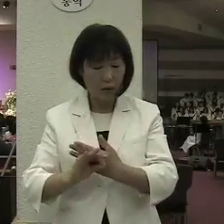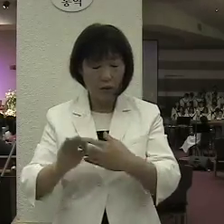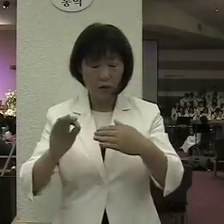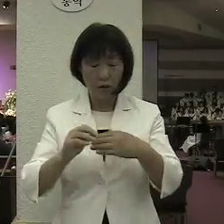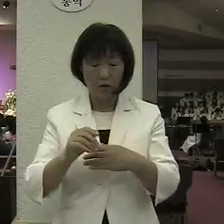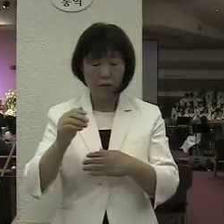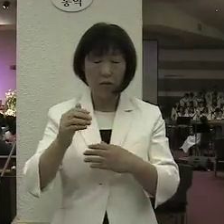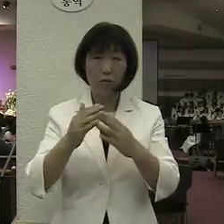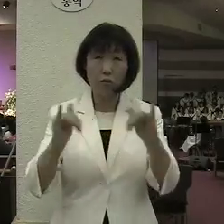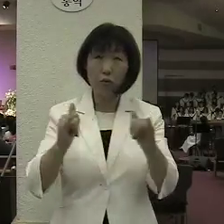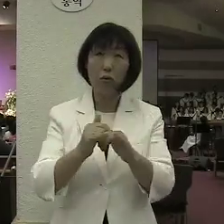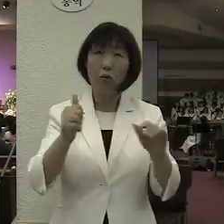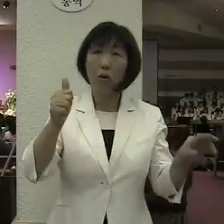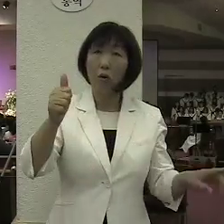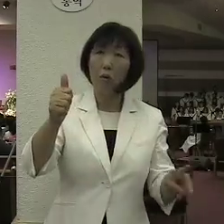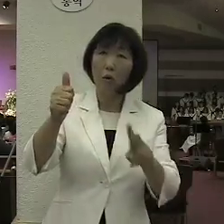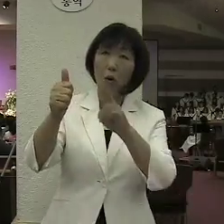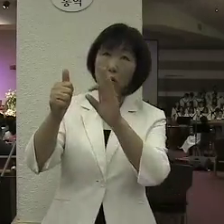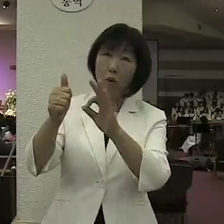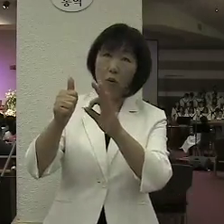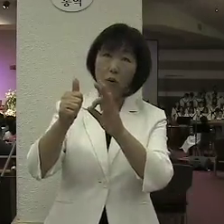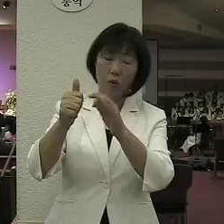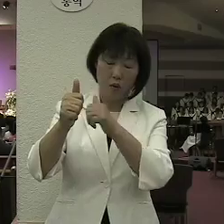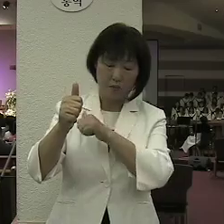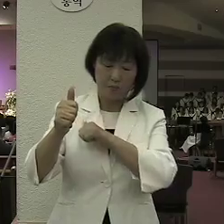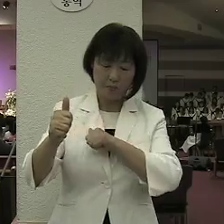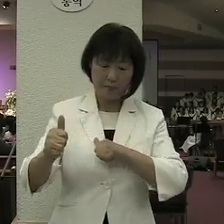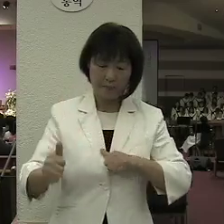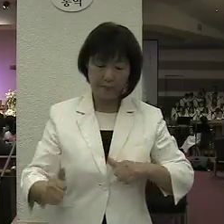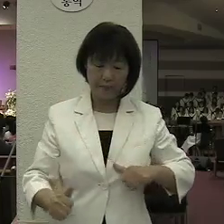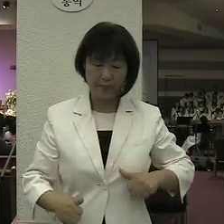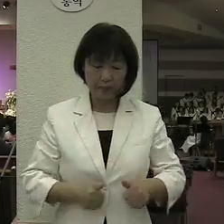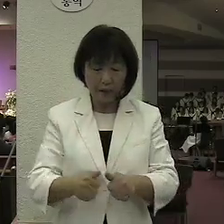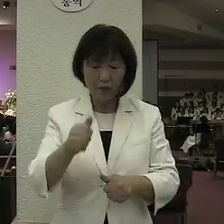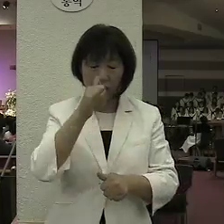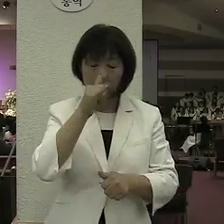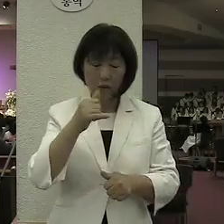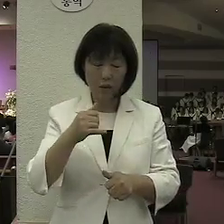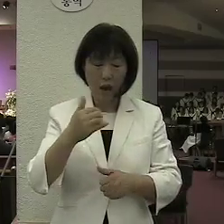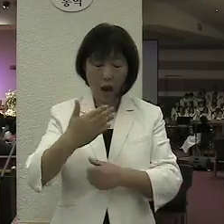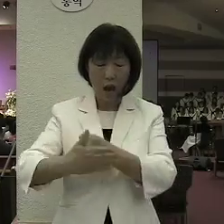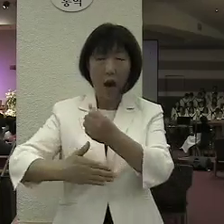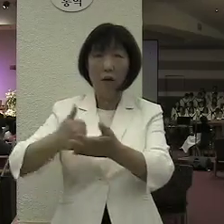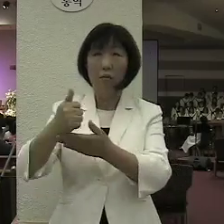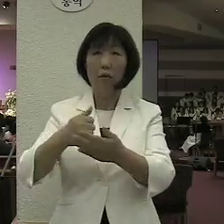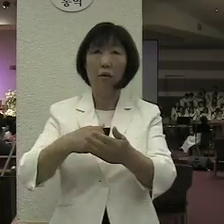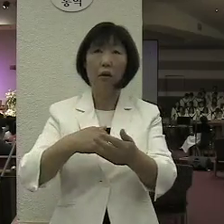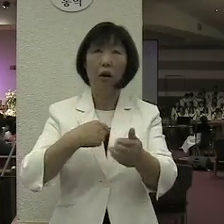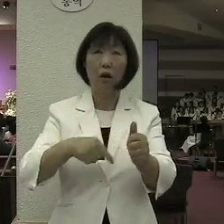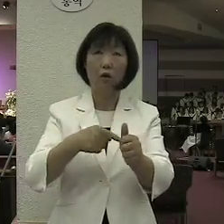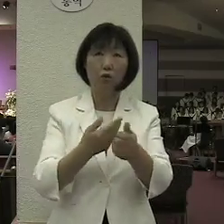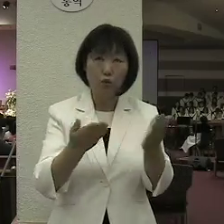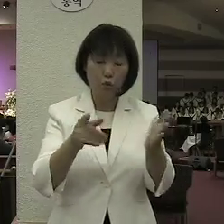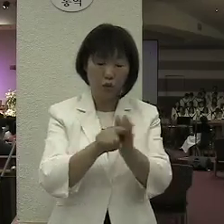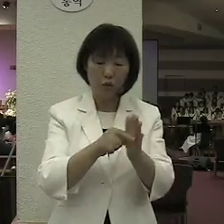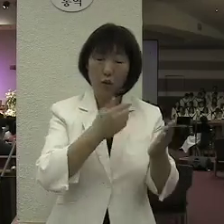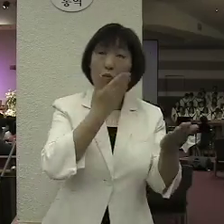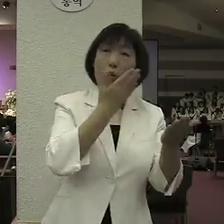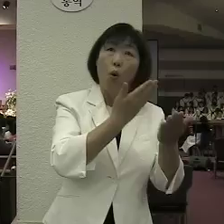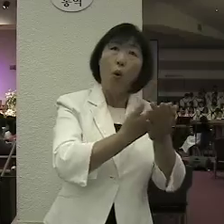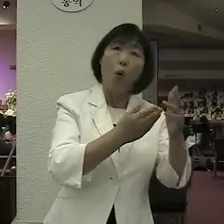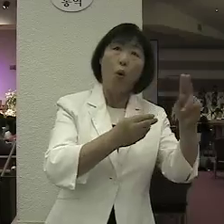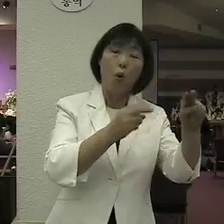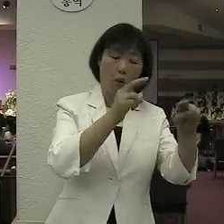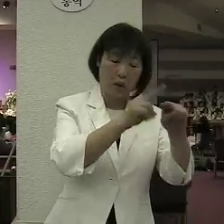지금 어렵고 힘들지라도 보좌에서 모든 것을 주관하시는 그분이 계시다는 거예요. 그분을 바라보면서 지금